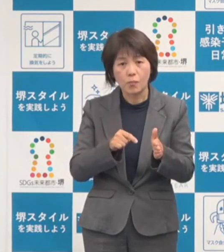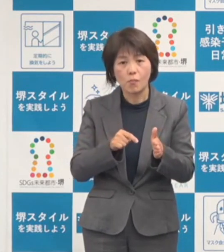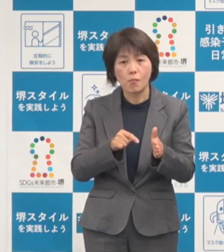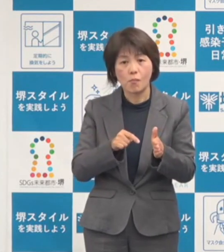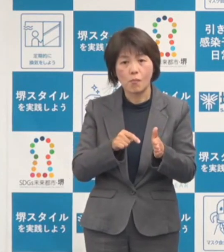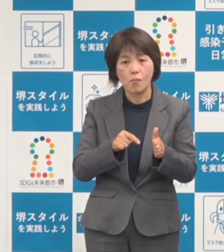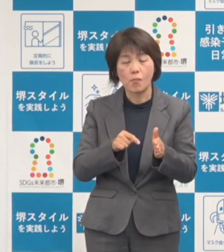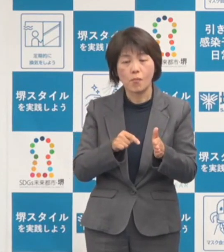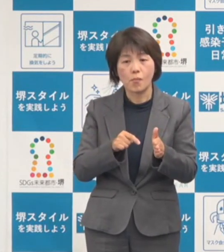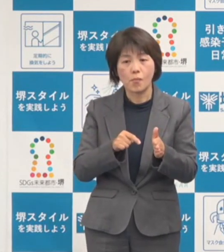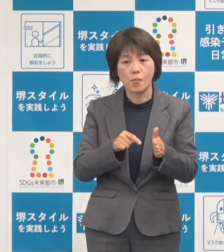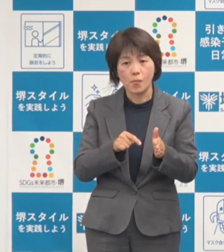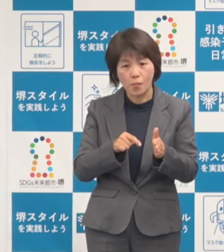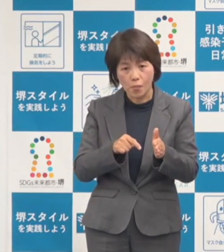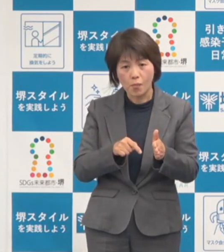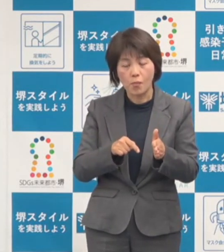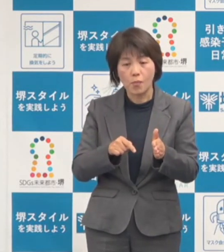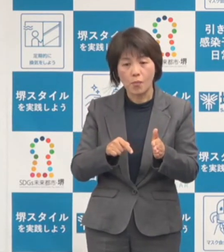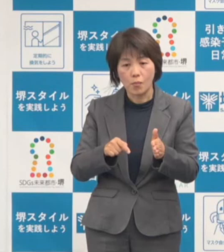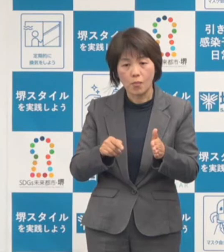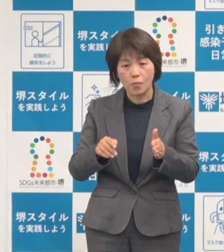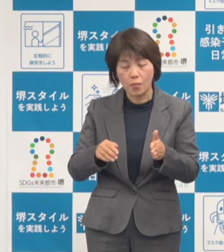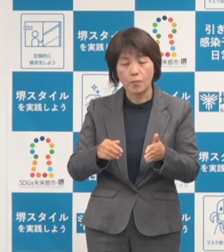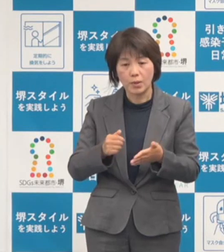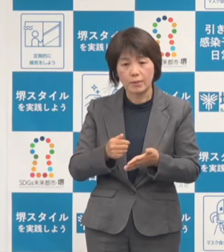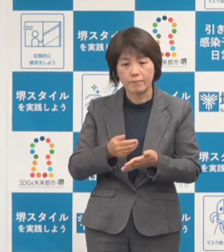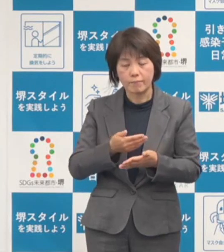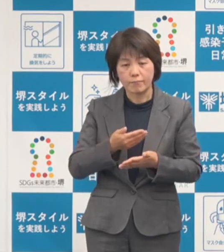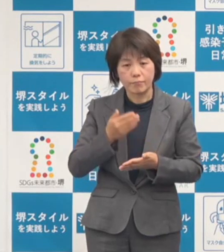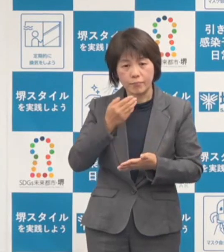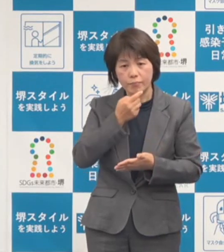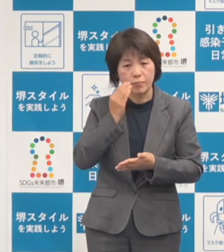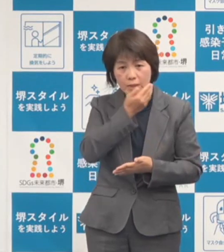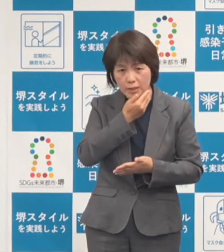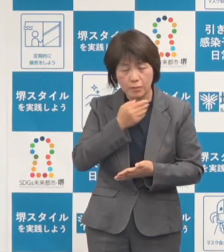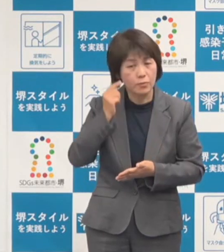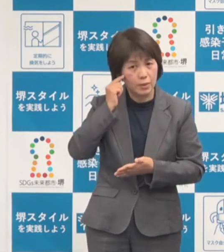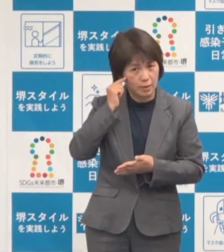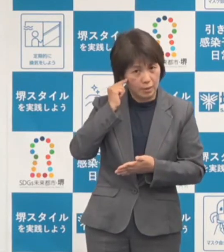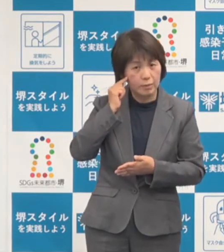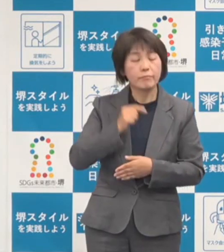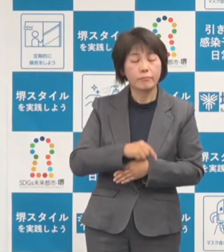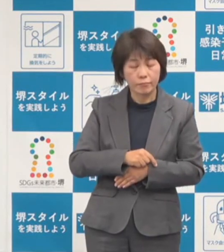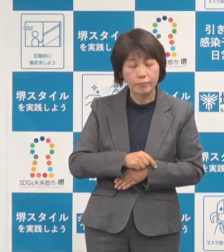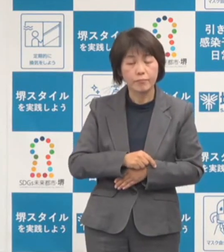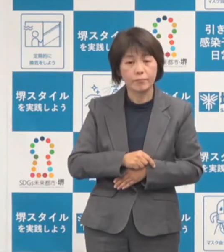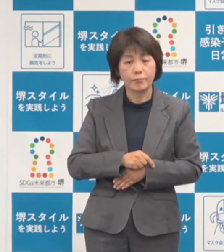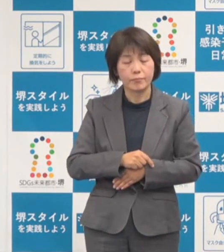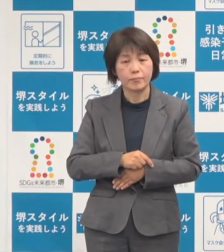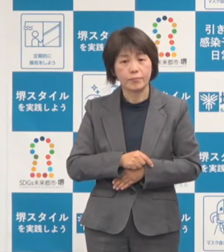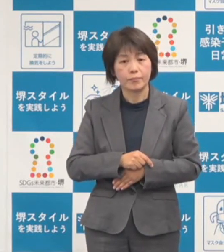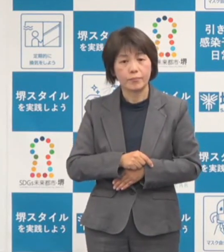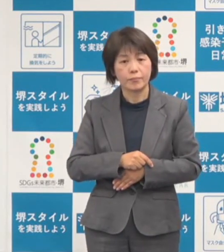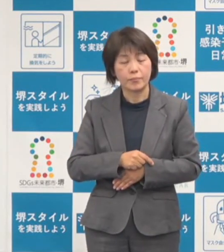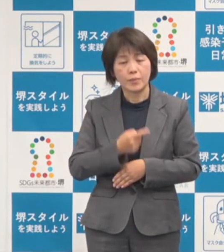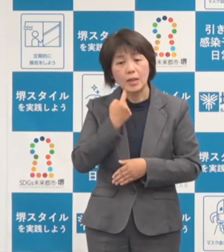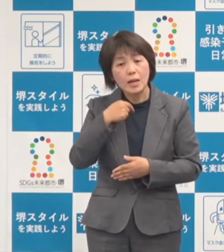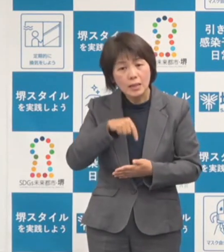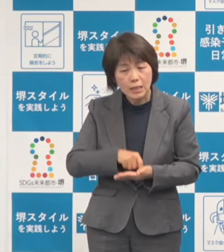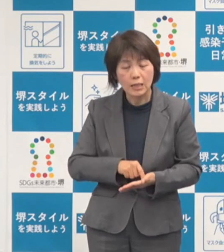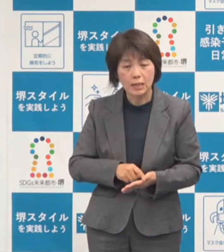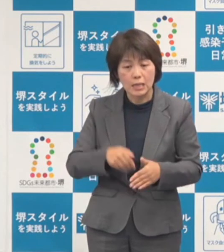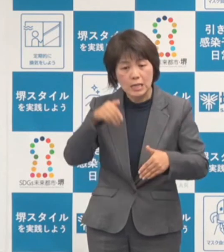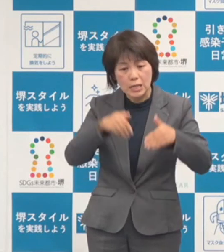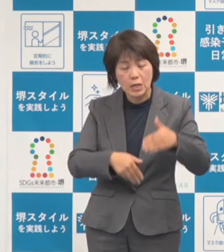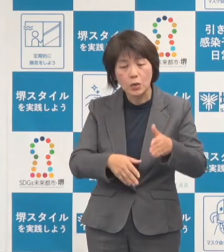一定尊重というかですね、重要視をしていますので、ただ単にその選挙日程のことだけ